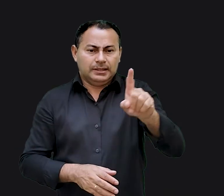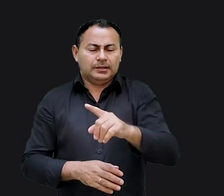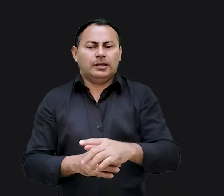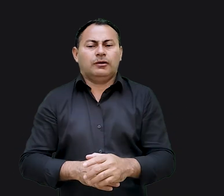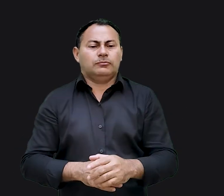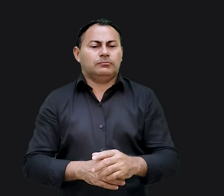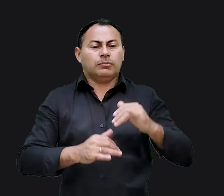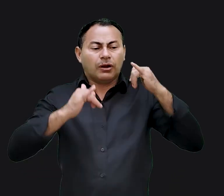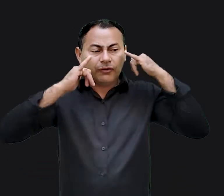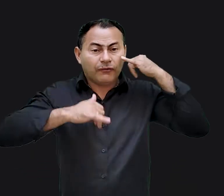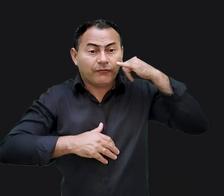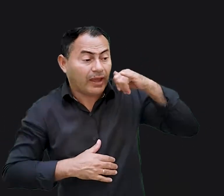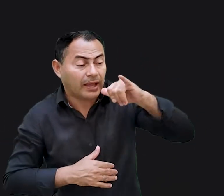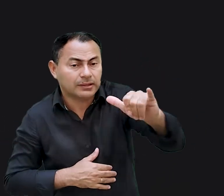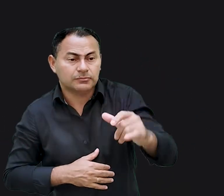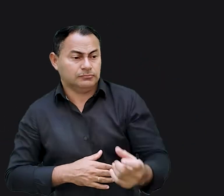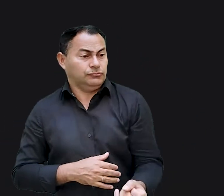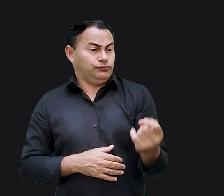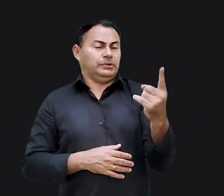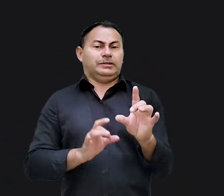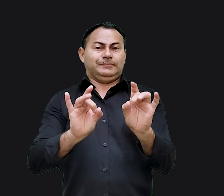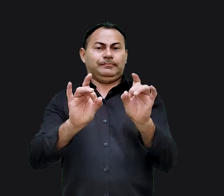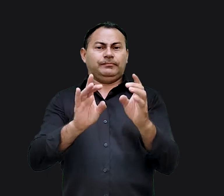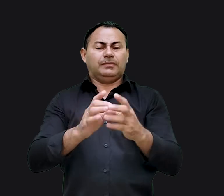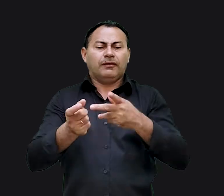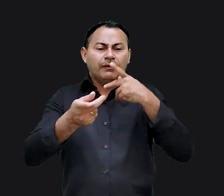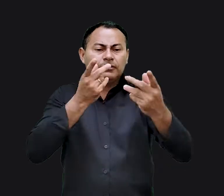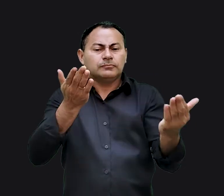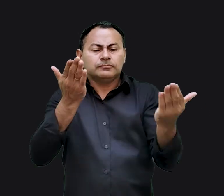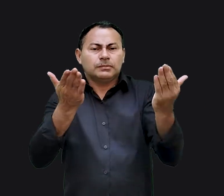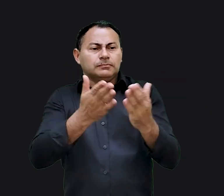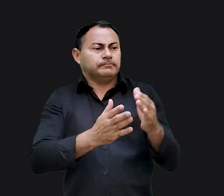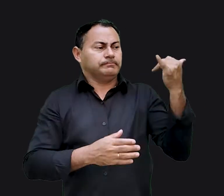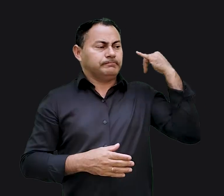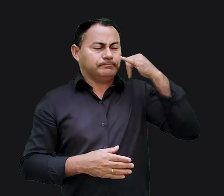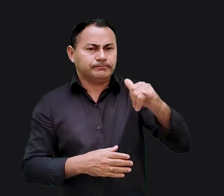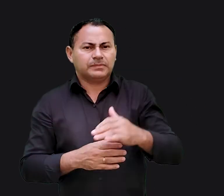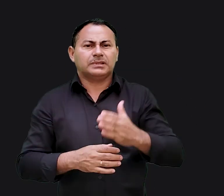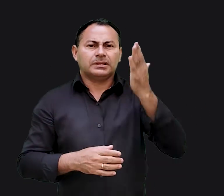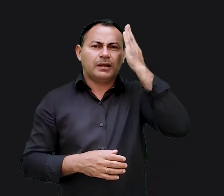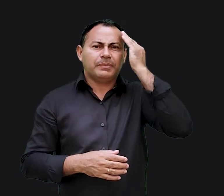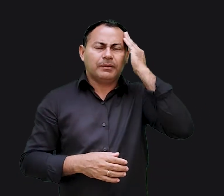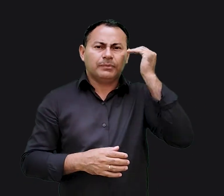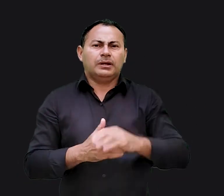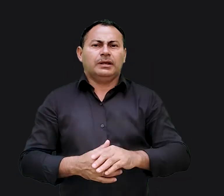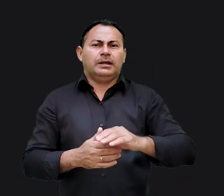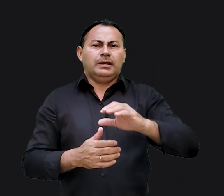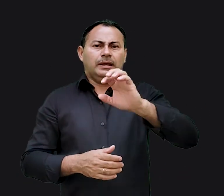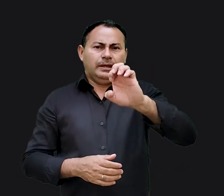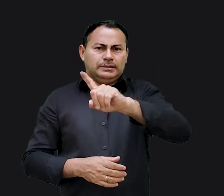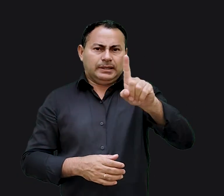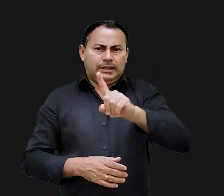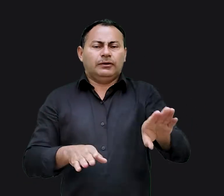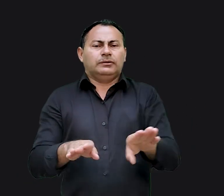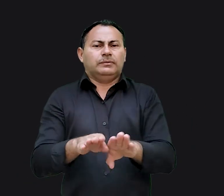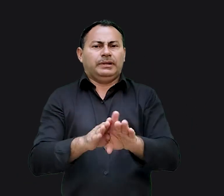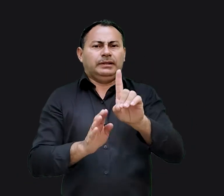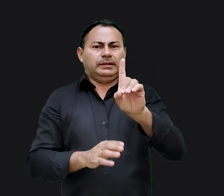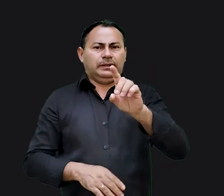e extraordinário ao mesmo tempo. Fazendo uma comparação dos profetas, descobrimos que Daniel, Ezequiel e o apóstolo João